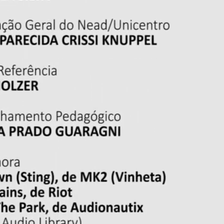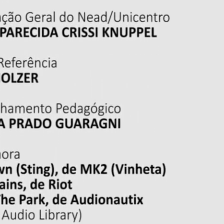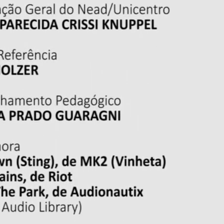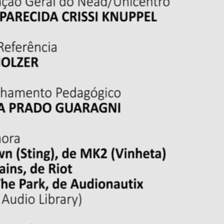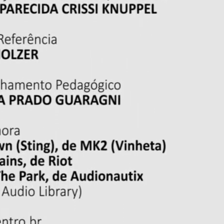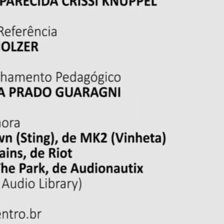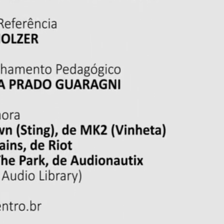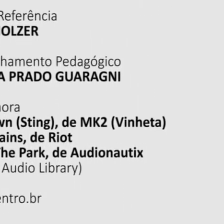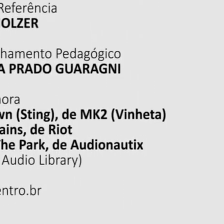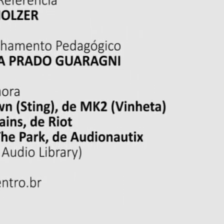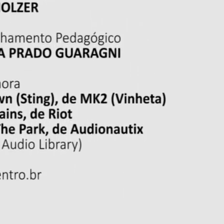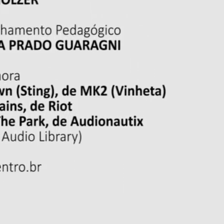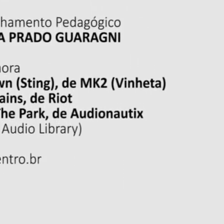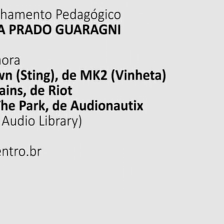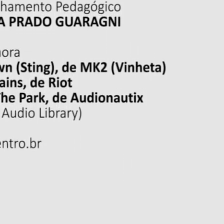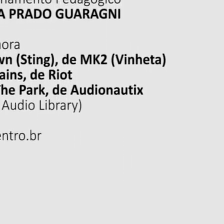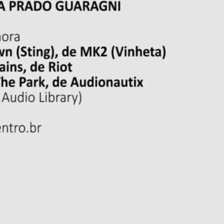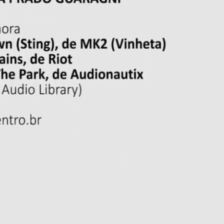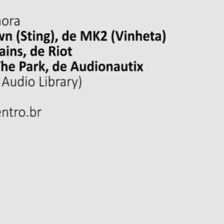Música